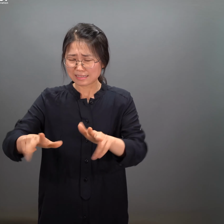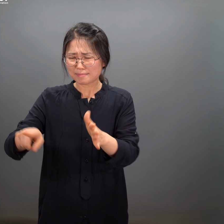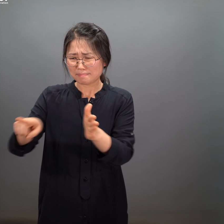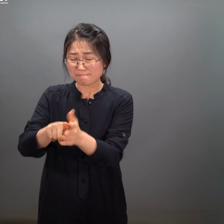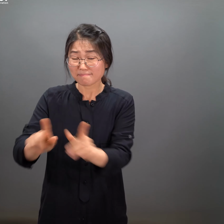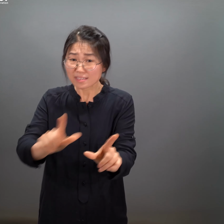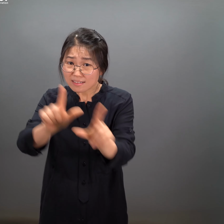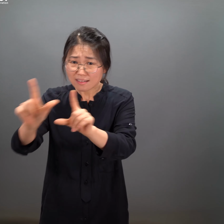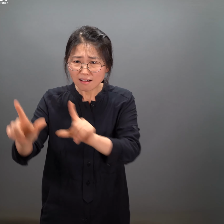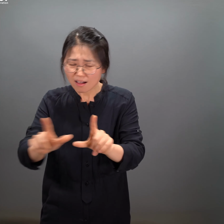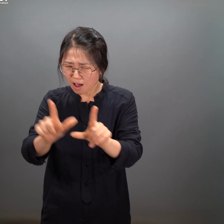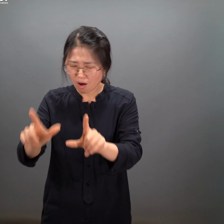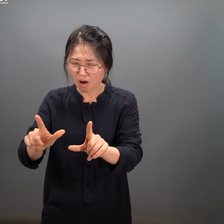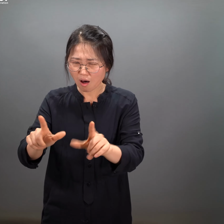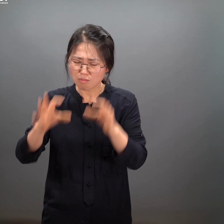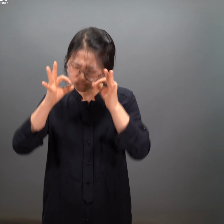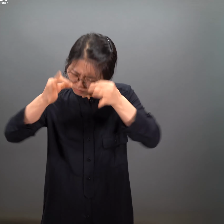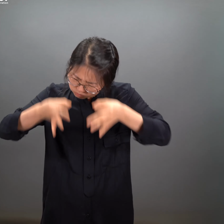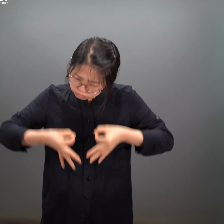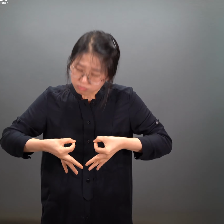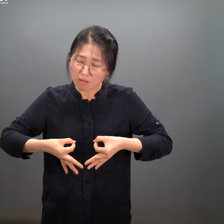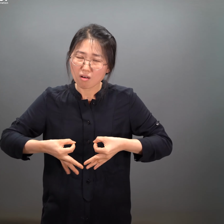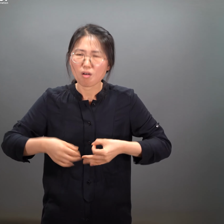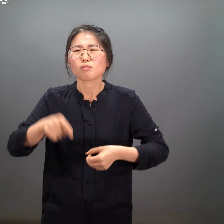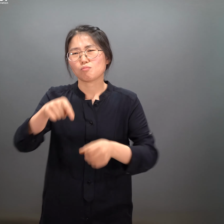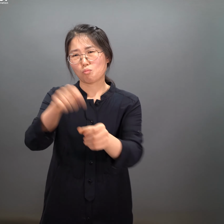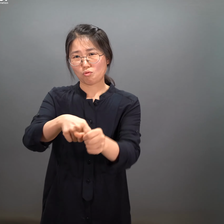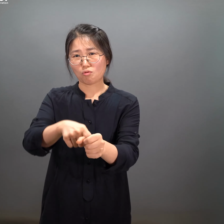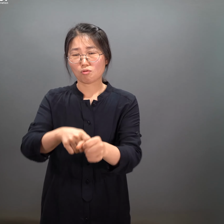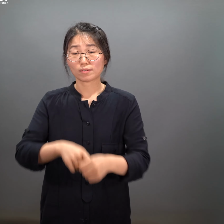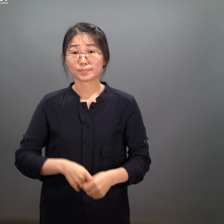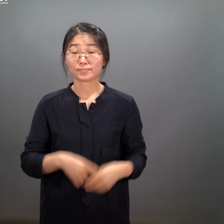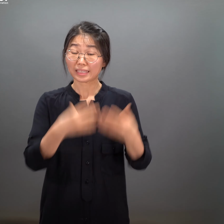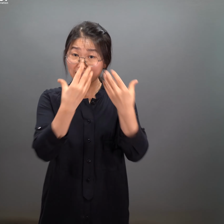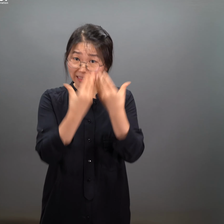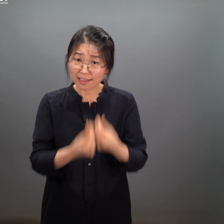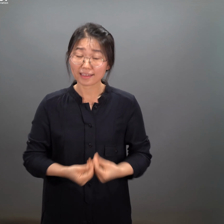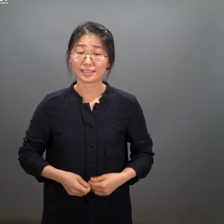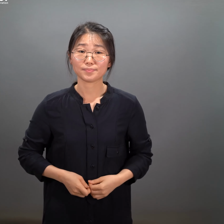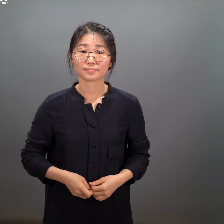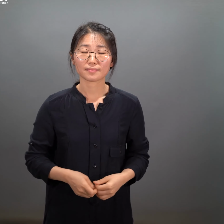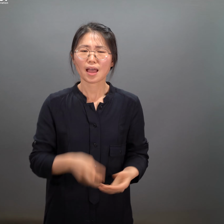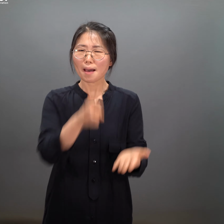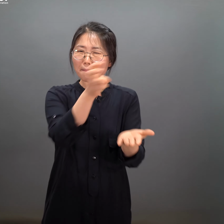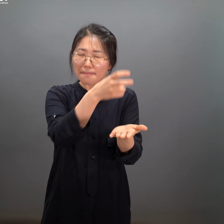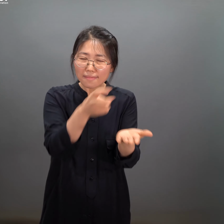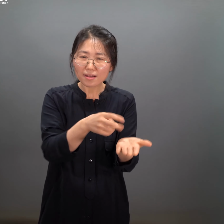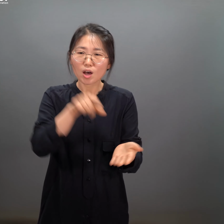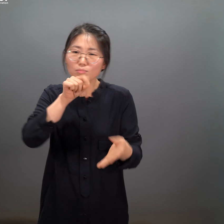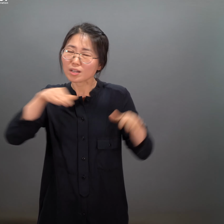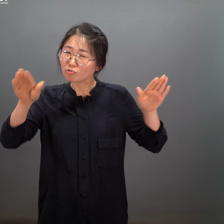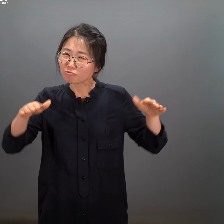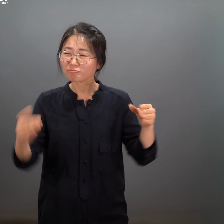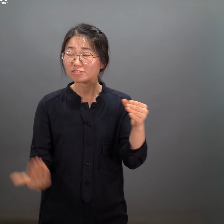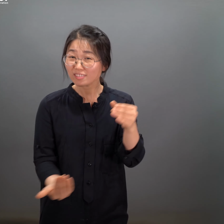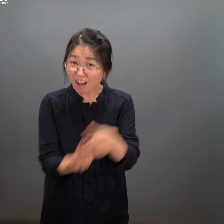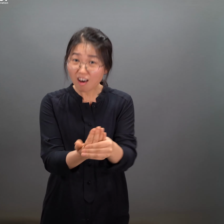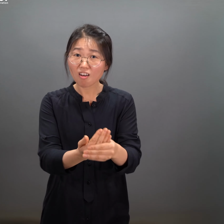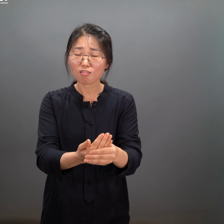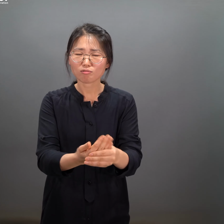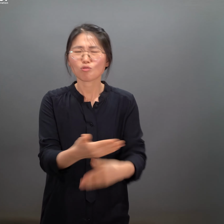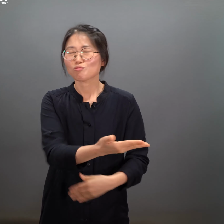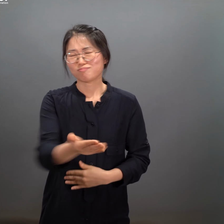하기 위한 거예요. 예를 들어볼까요? 만나와 메추라기 사건 아시죠? 출애굽기 16장에 나와